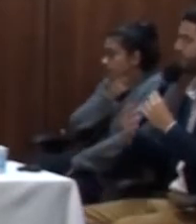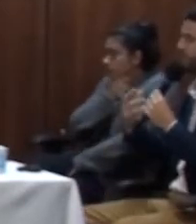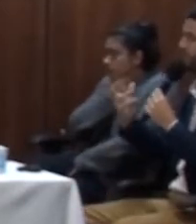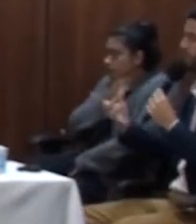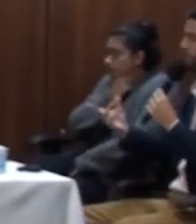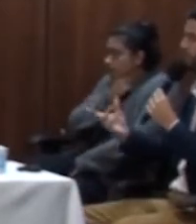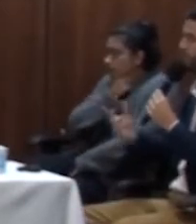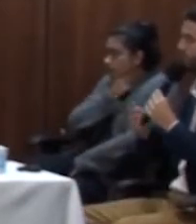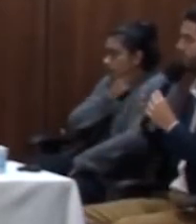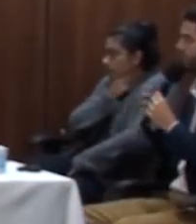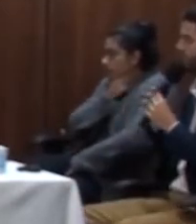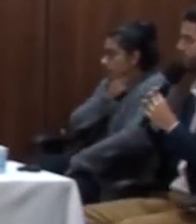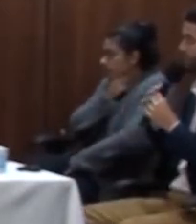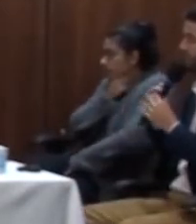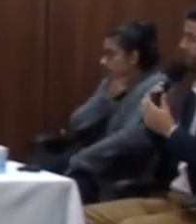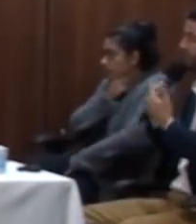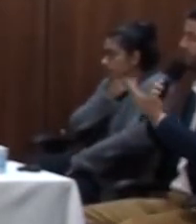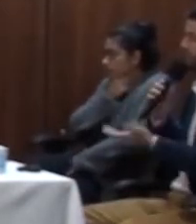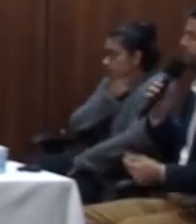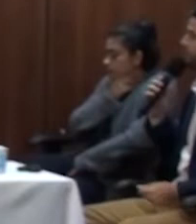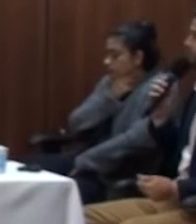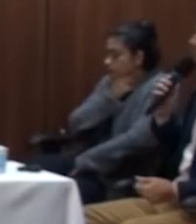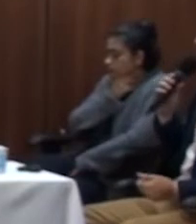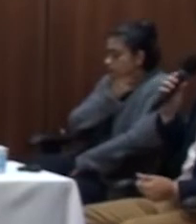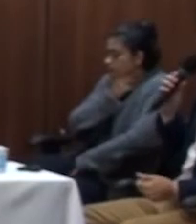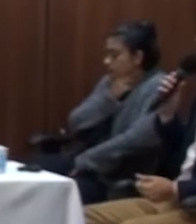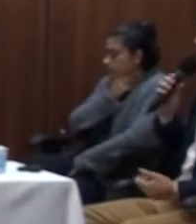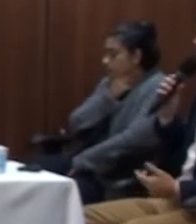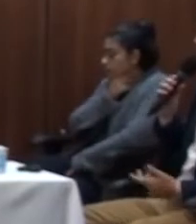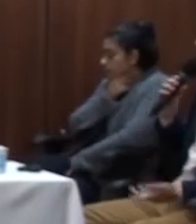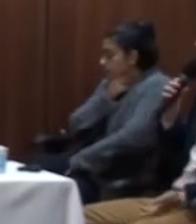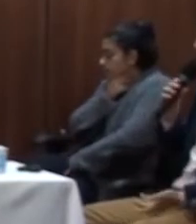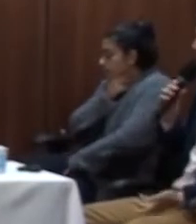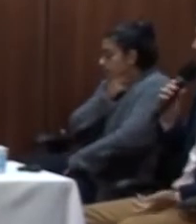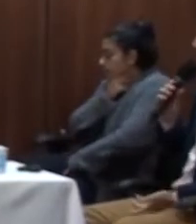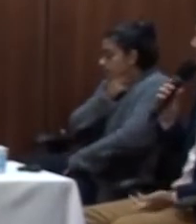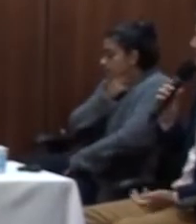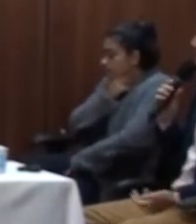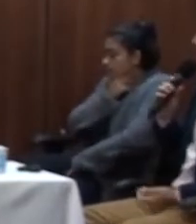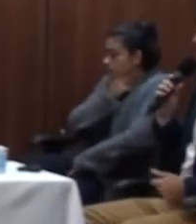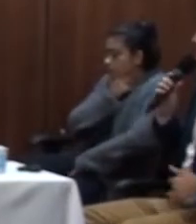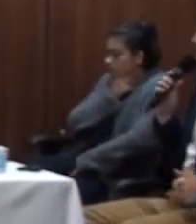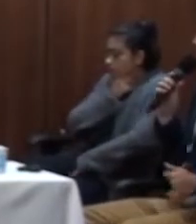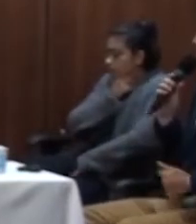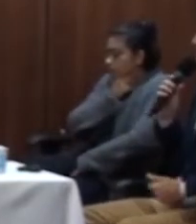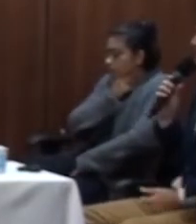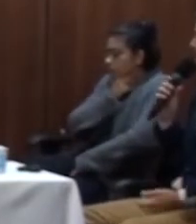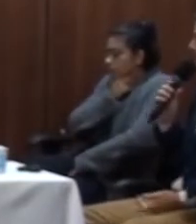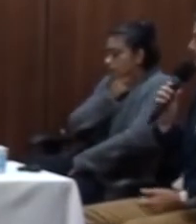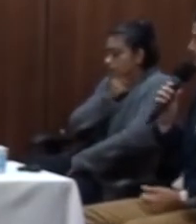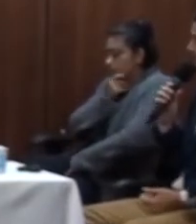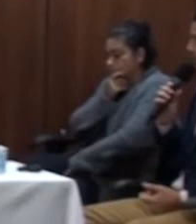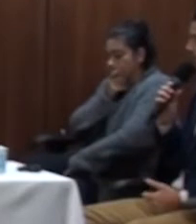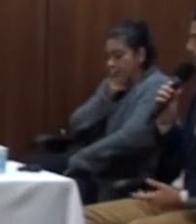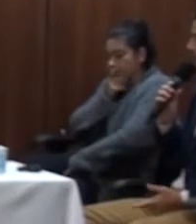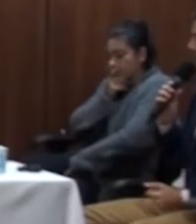acho que esse é um primeiro problema muito grande que a gente tem no âmbito do processo transexualizador, algo que a gente vai precisar resolver e abordar